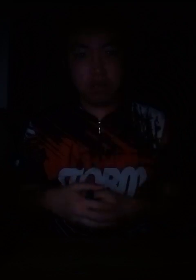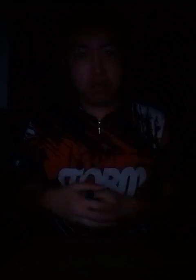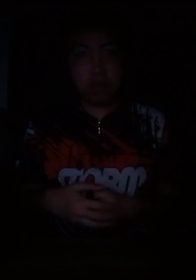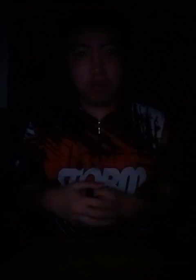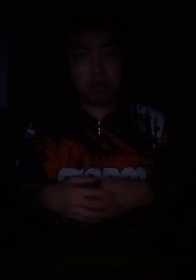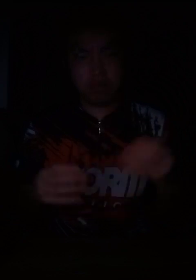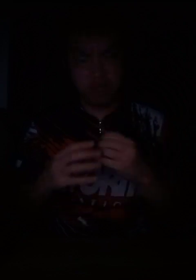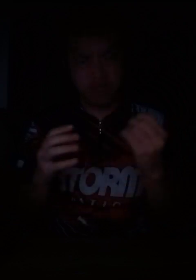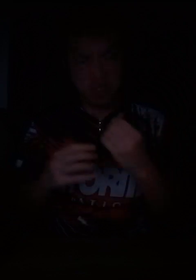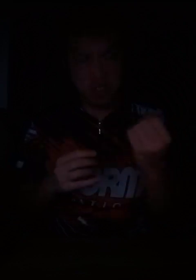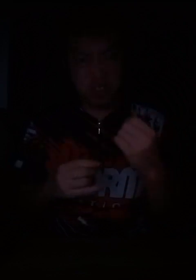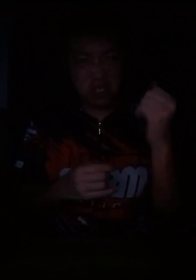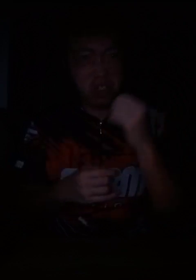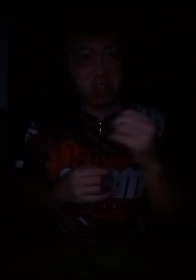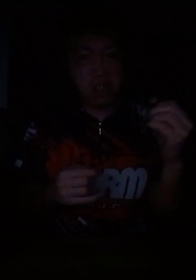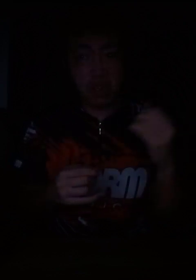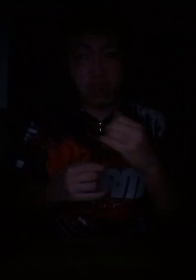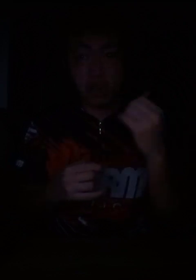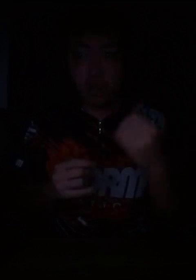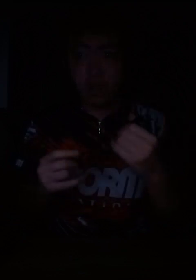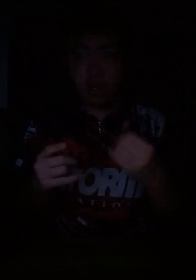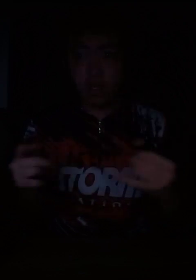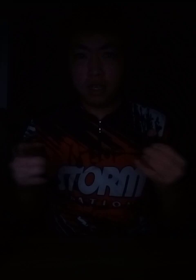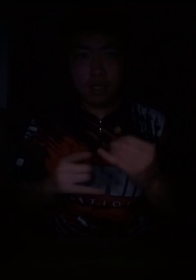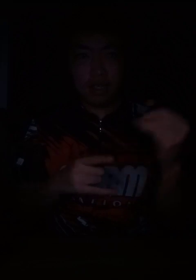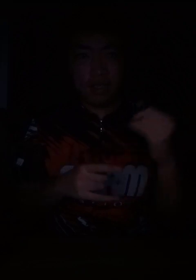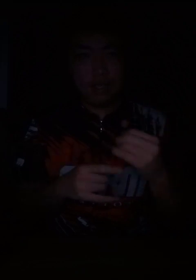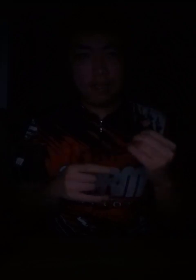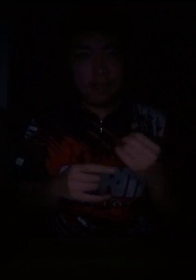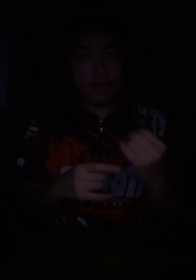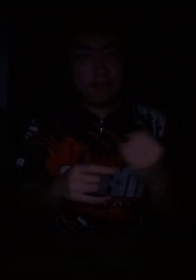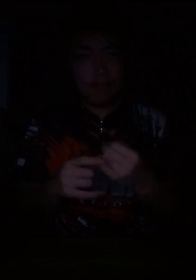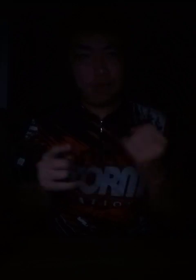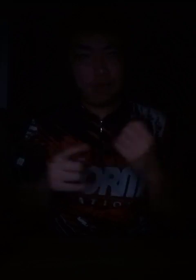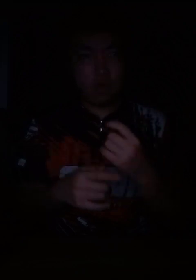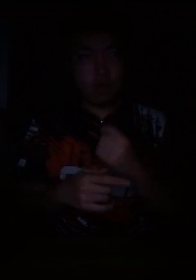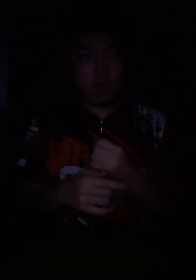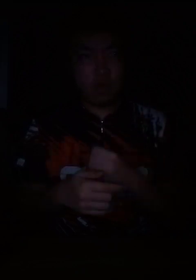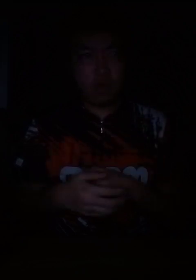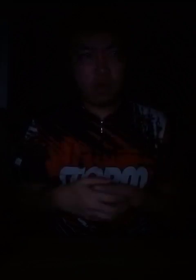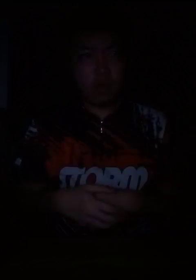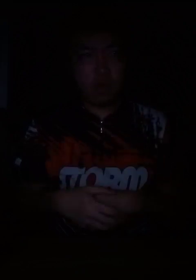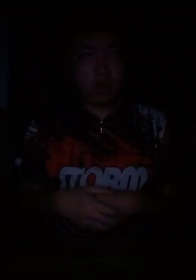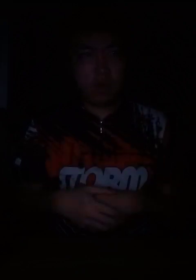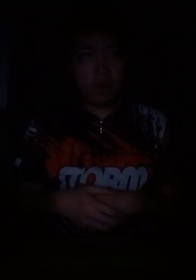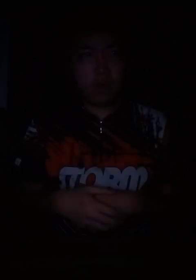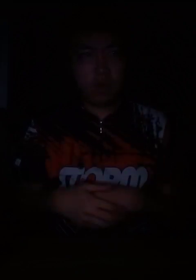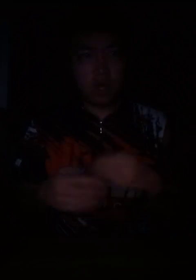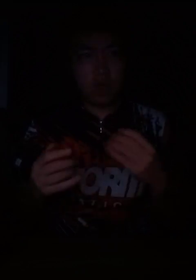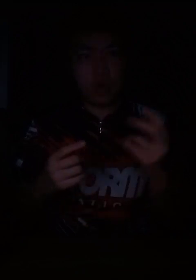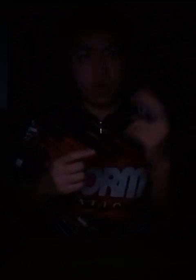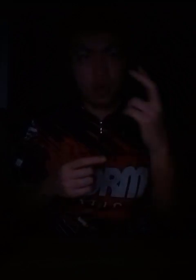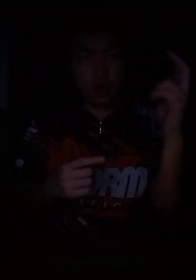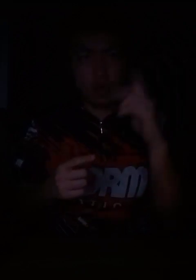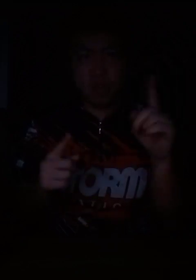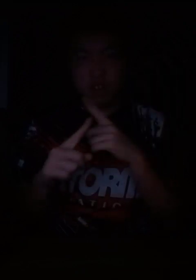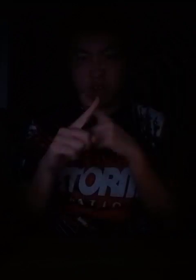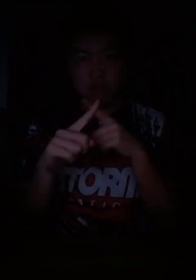그리고 법적인 근거에 대해서 잘 교육시키고 잘 모르면서 그렇게 부탁하지 마시고요. 요새 뚱뚱한 사람들은 그렇게 안